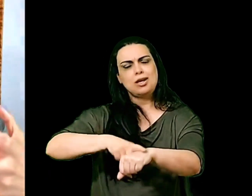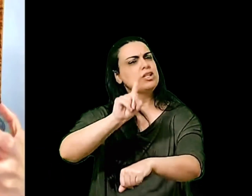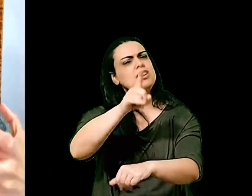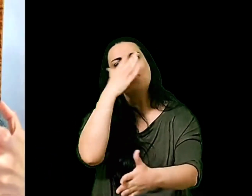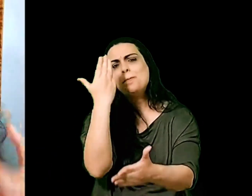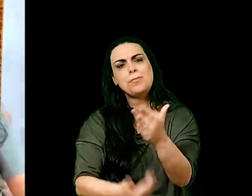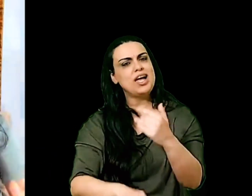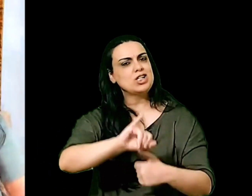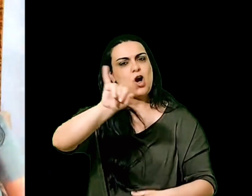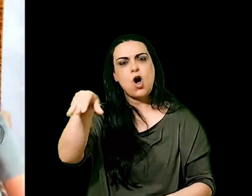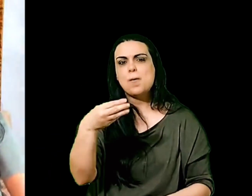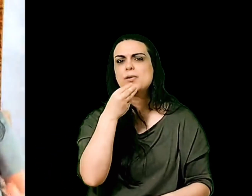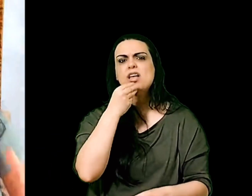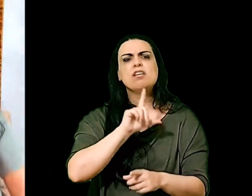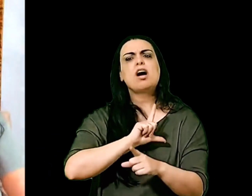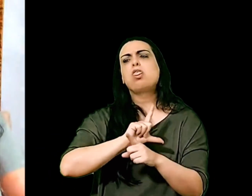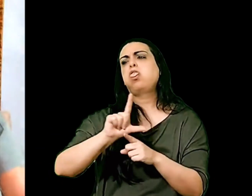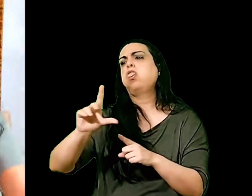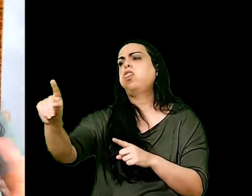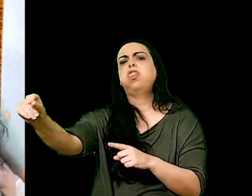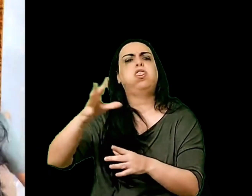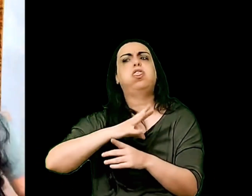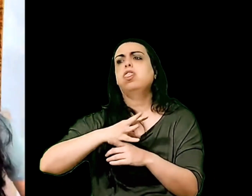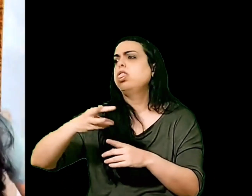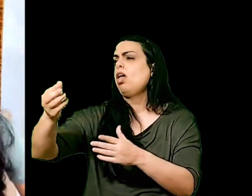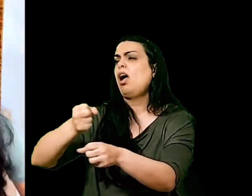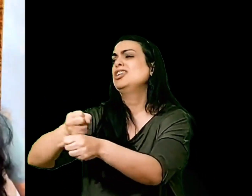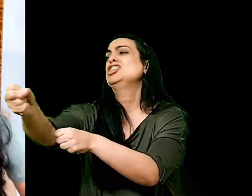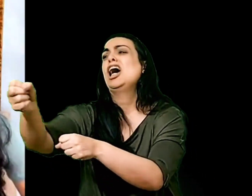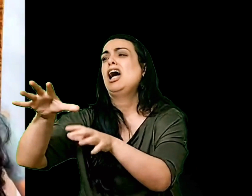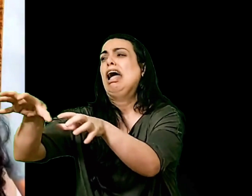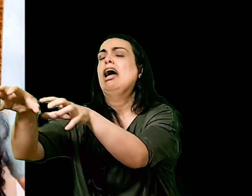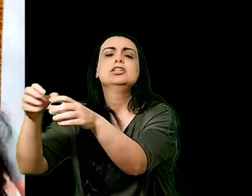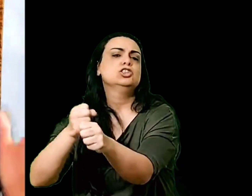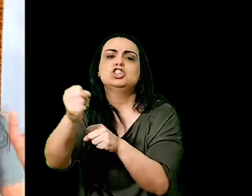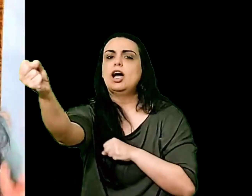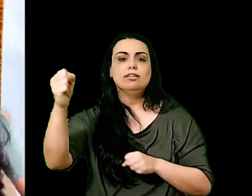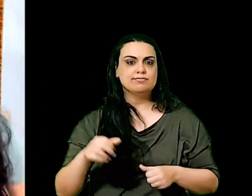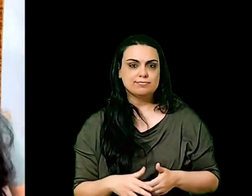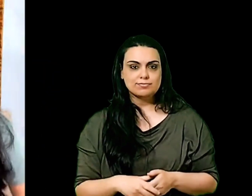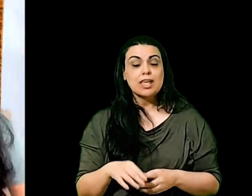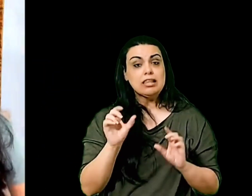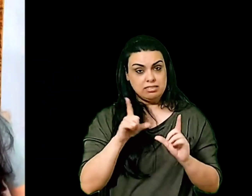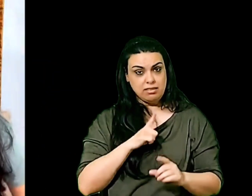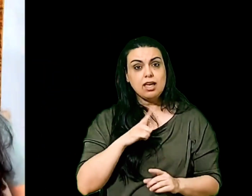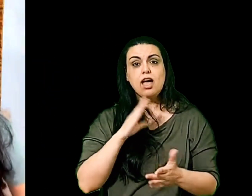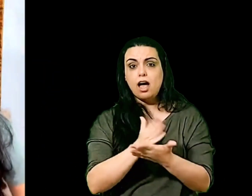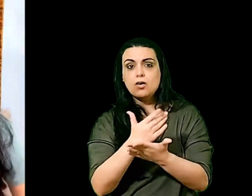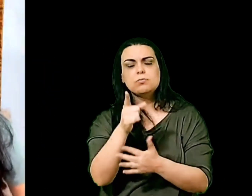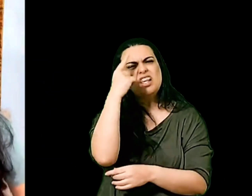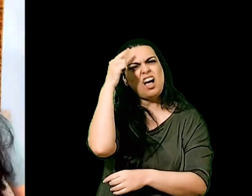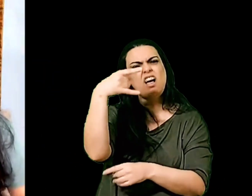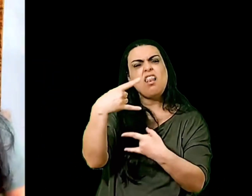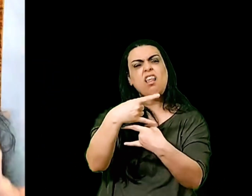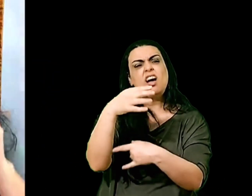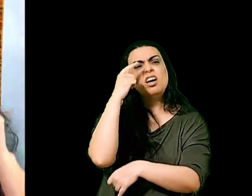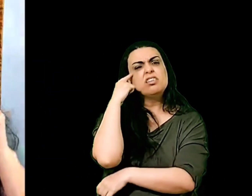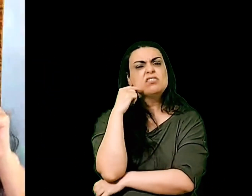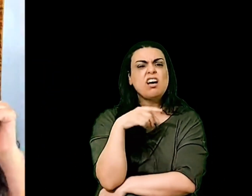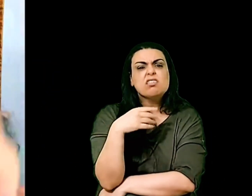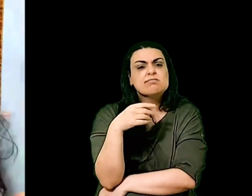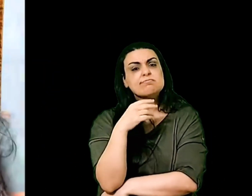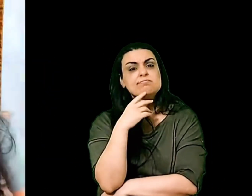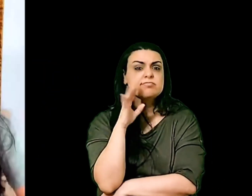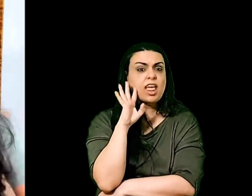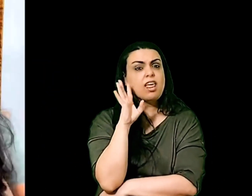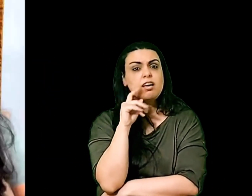é sobre compreender a oportunidade que Ele está me dando agora. Para alguém isso é só uma live, mas